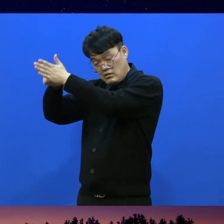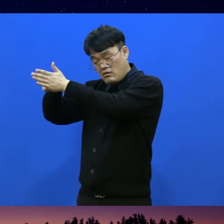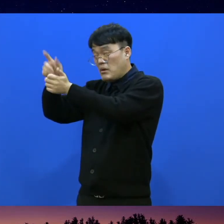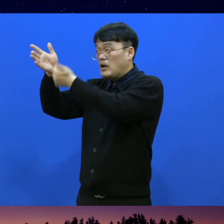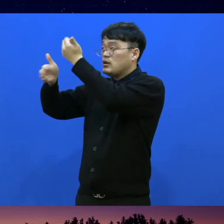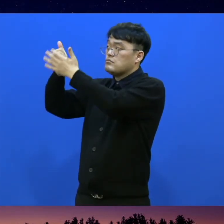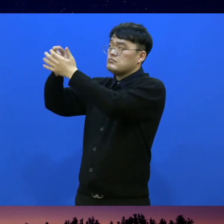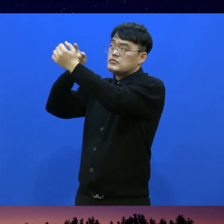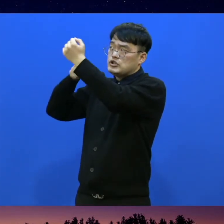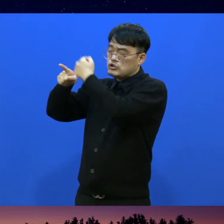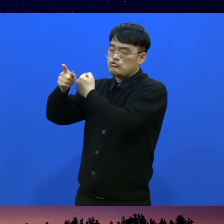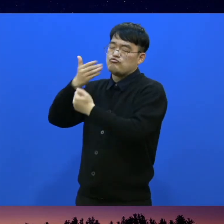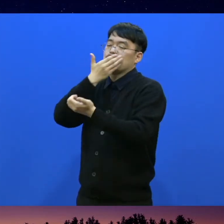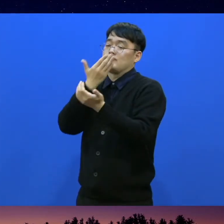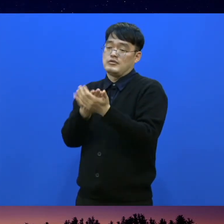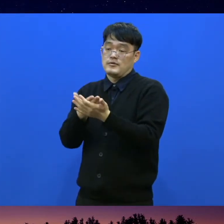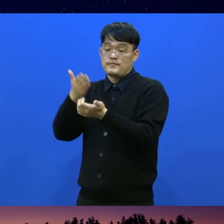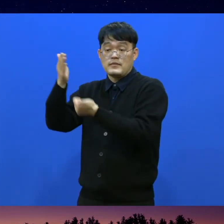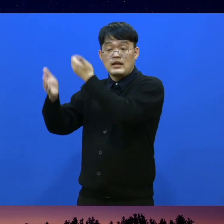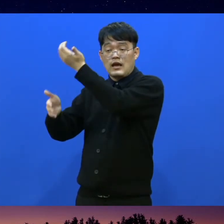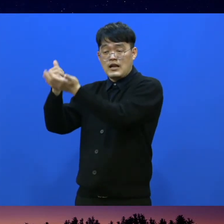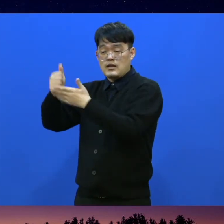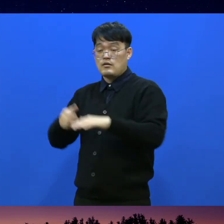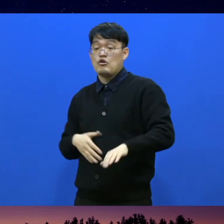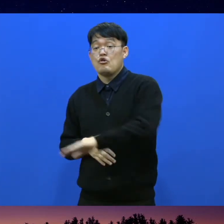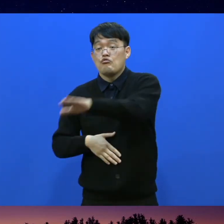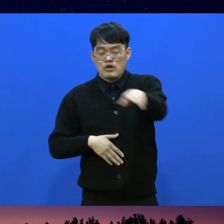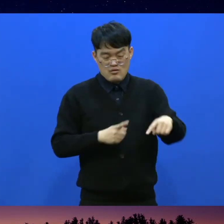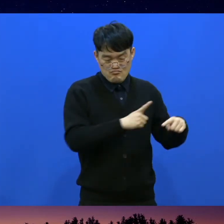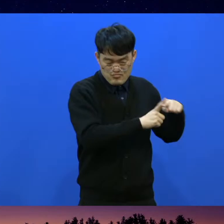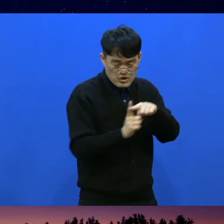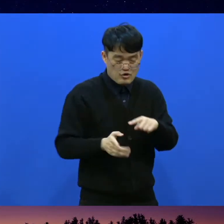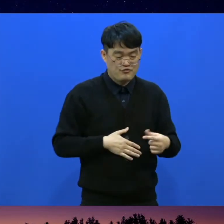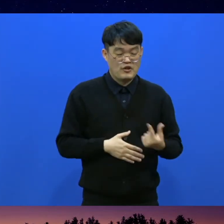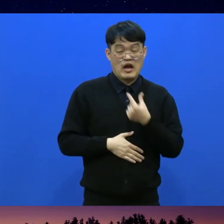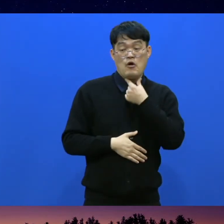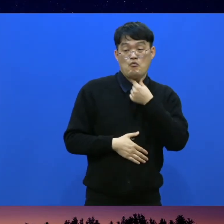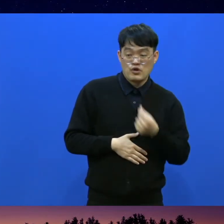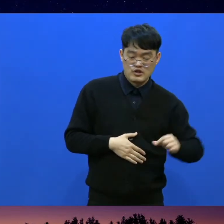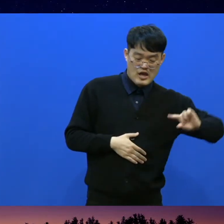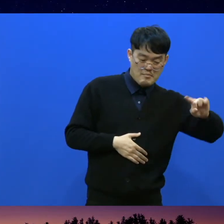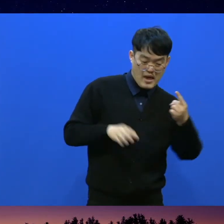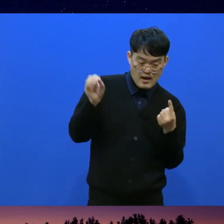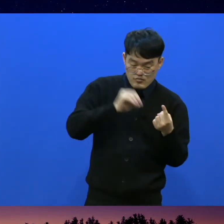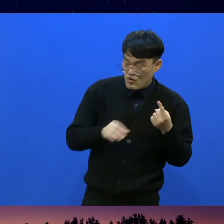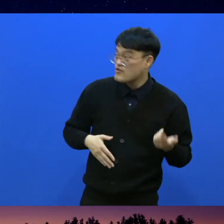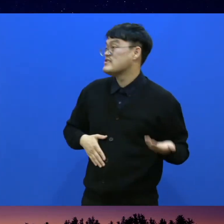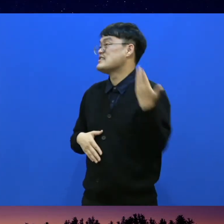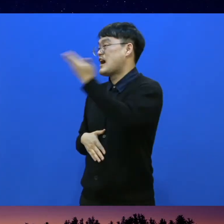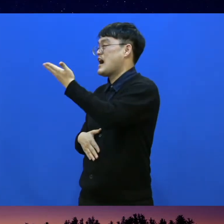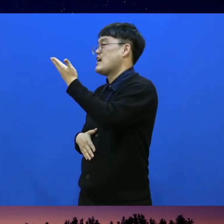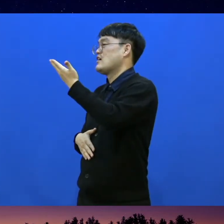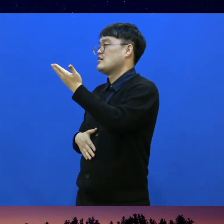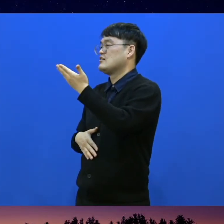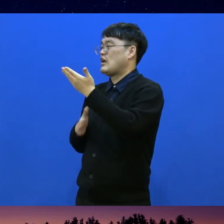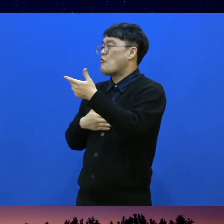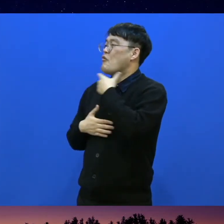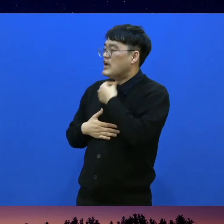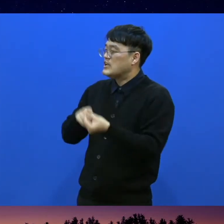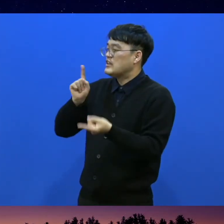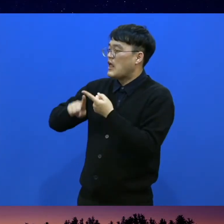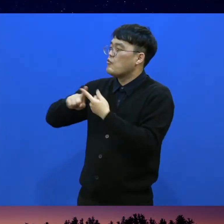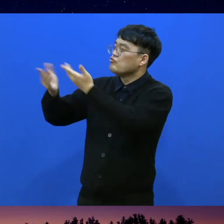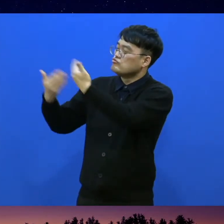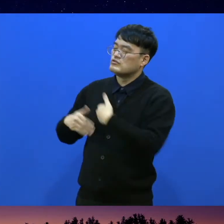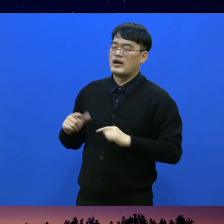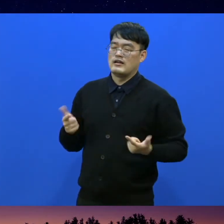중요합니다. 하나님은 무조건 우리가 원하는 것을 들어주시는 분이 아니에요. 바치는 재물에 따라 마음이 막 오락가락하는 그런 잡심이